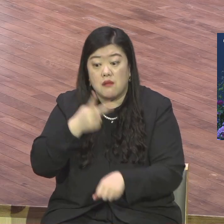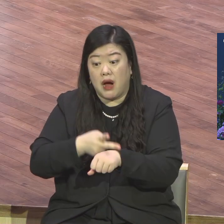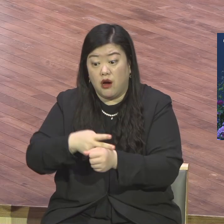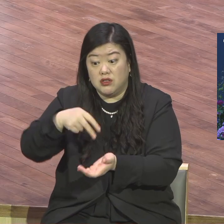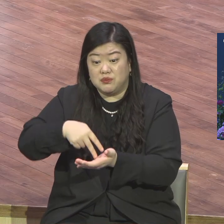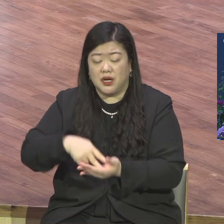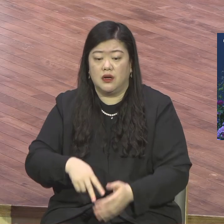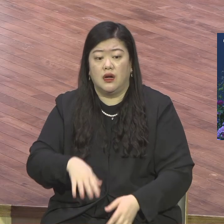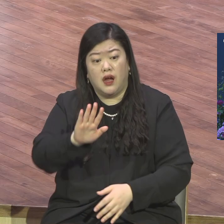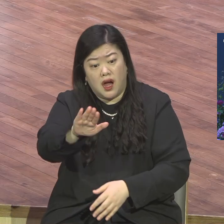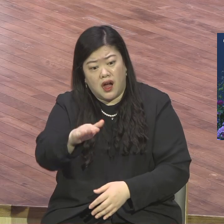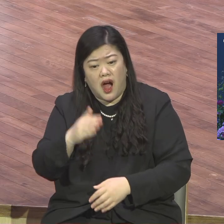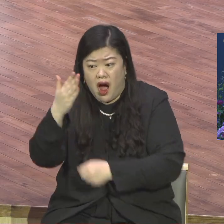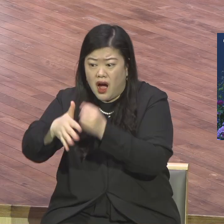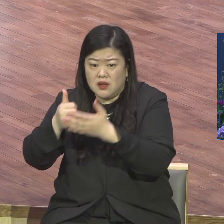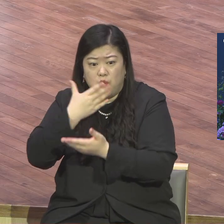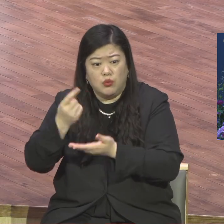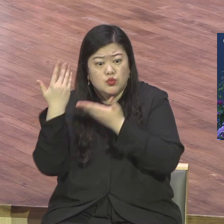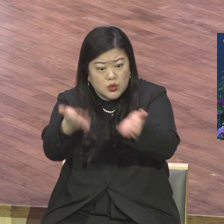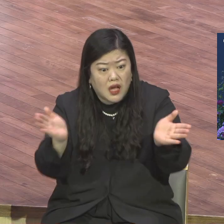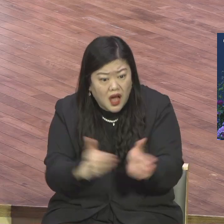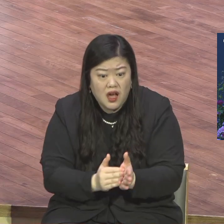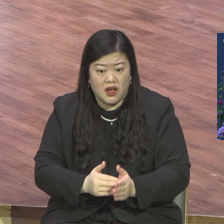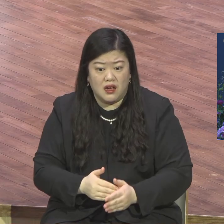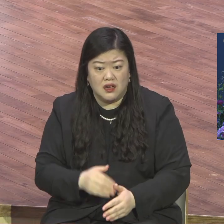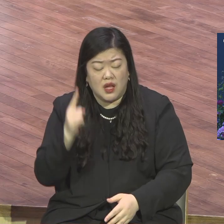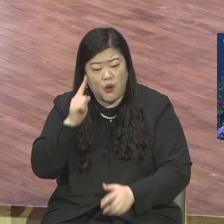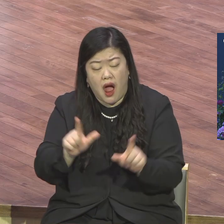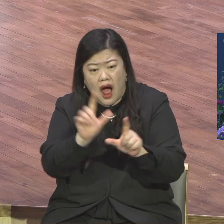안타까워서 하시는 말씀이에요.